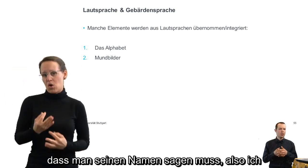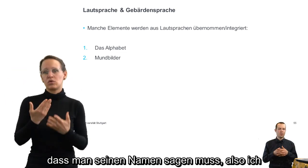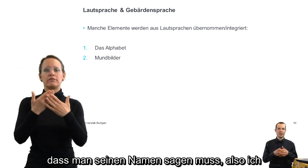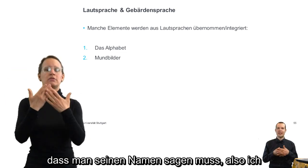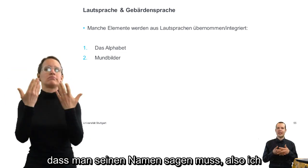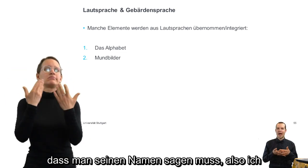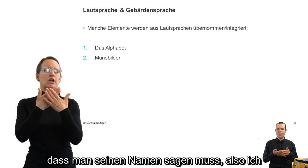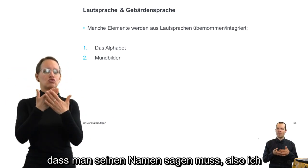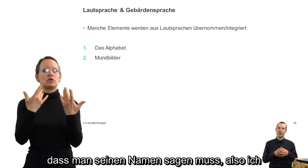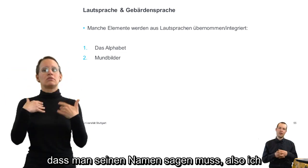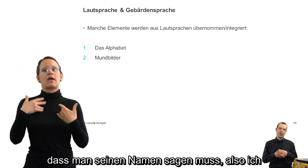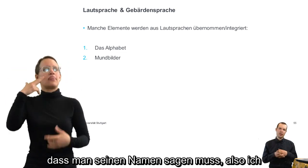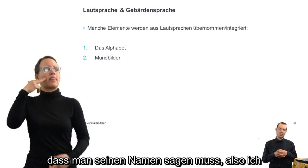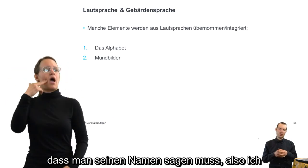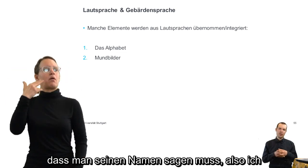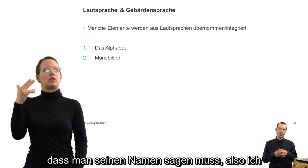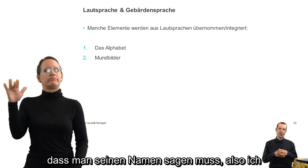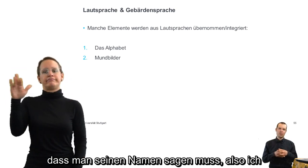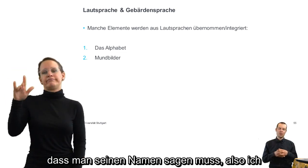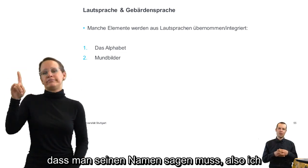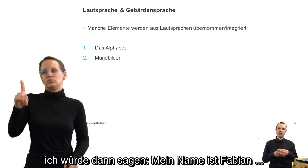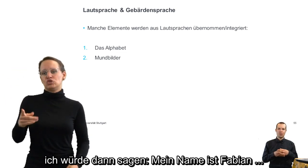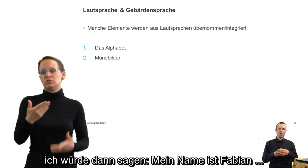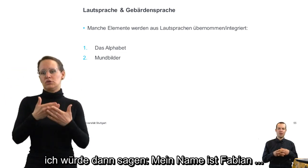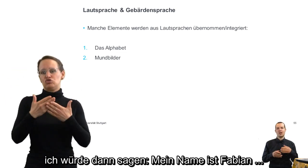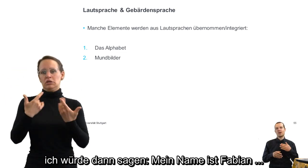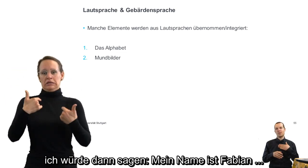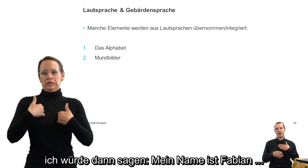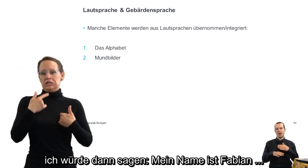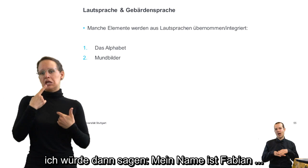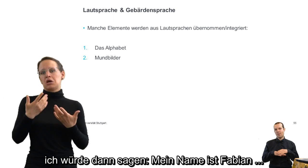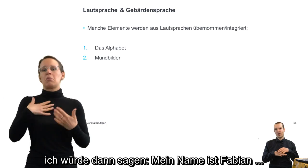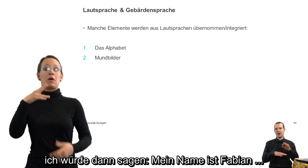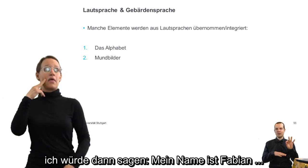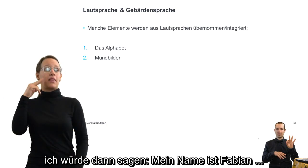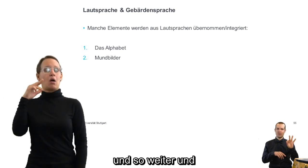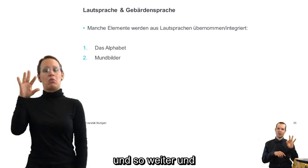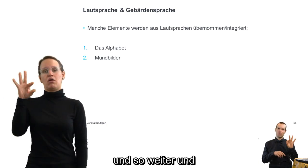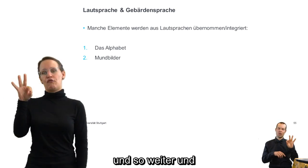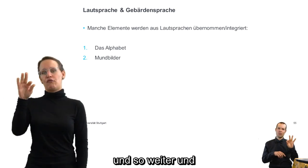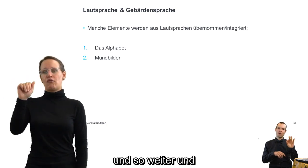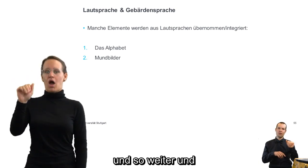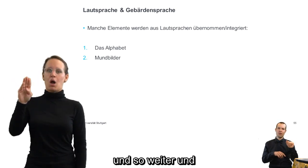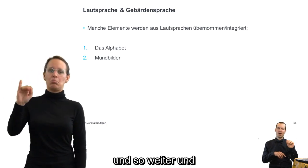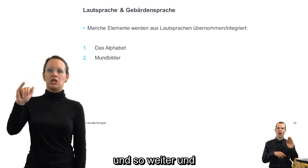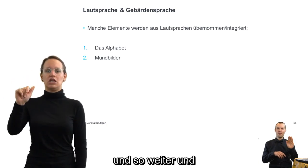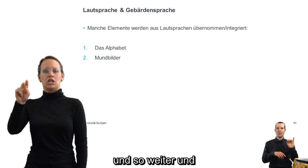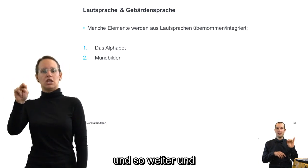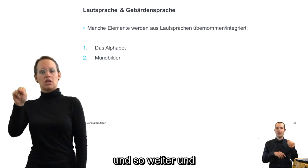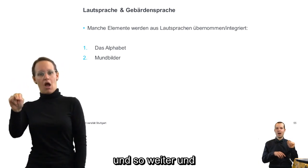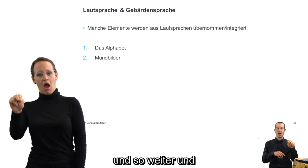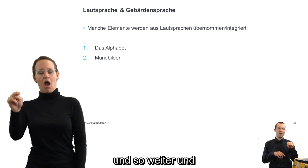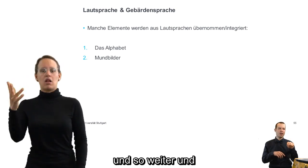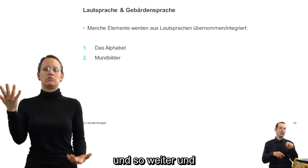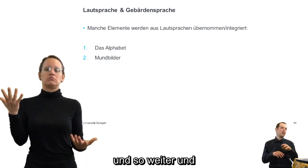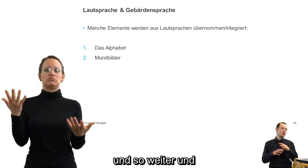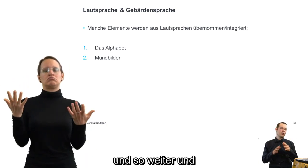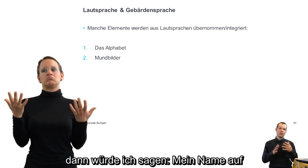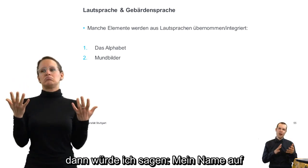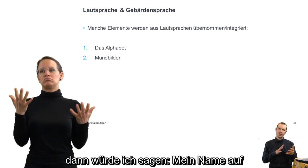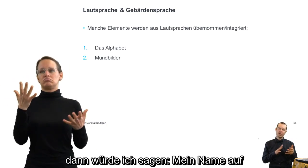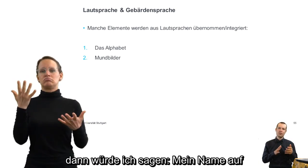Beispiel so, dass man seinen Namen sagen muss. Also ich würde dann sagen, mein Name und dann würde ich zum Buchstabieren Fabian